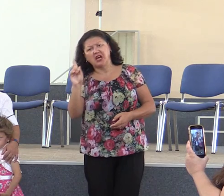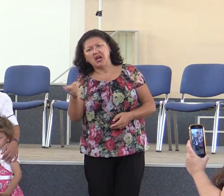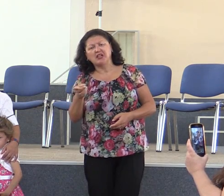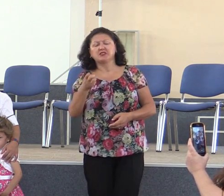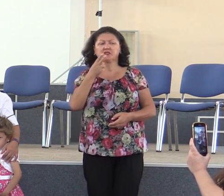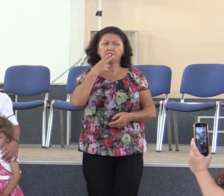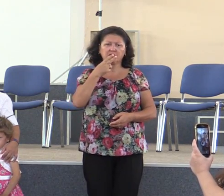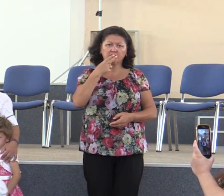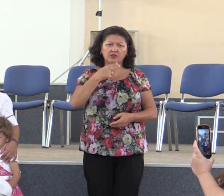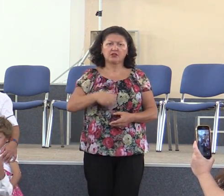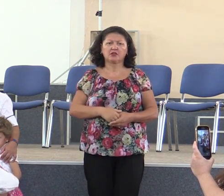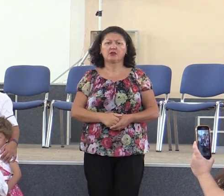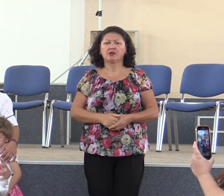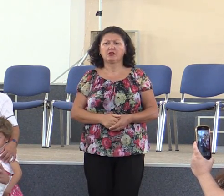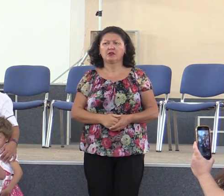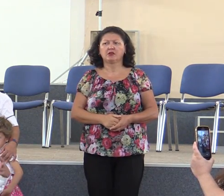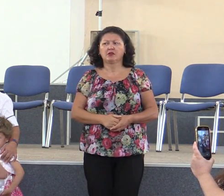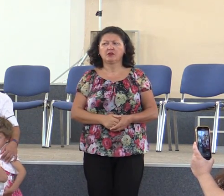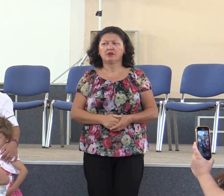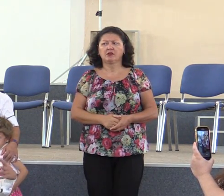alții cu țigări,